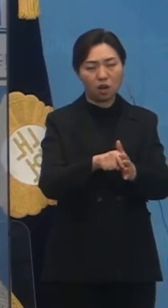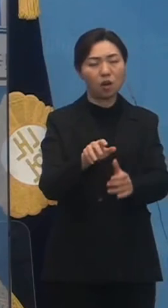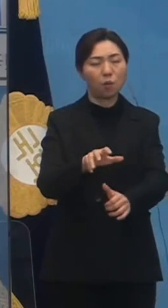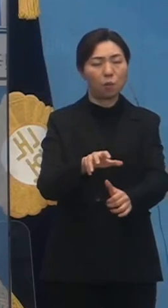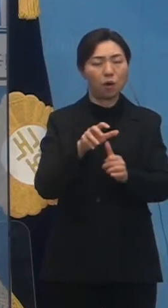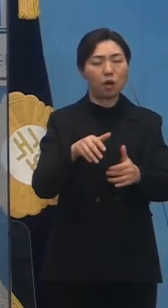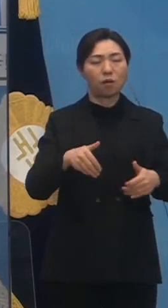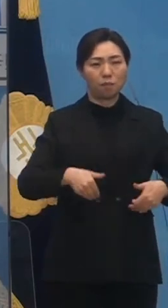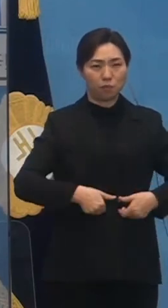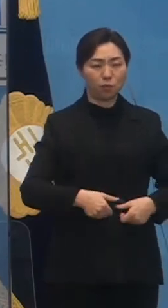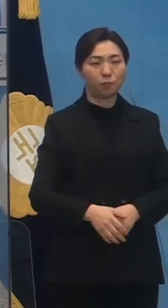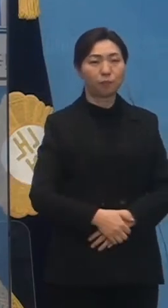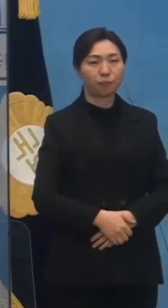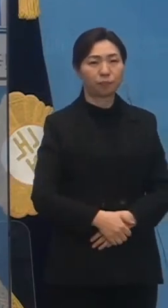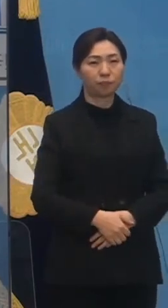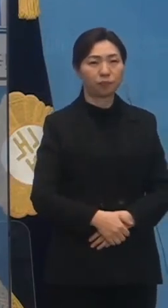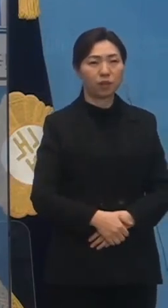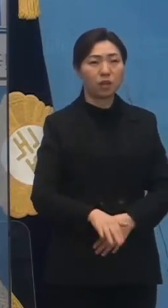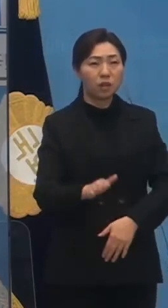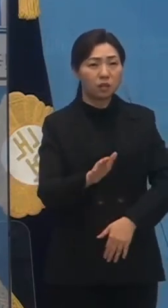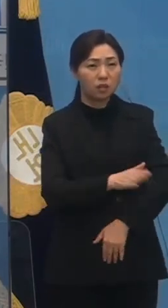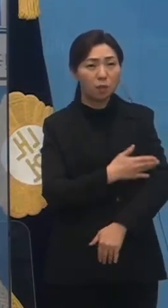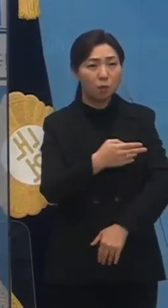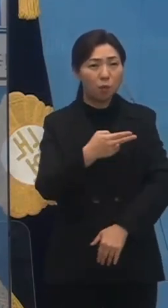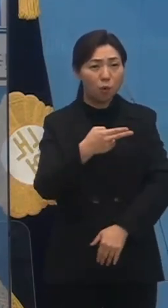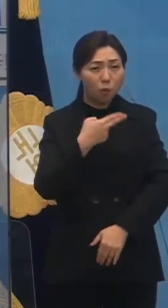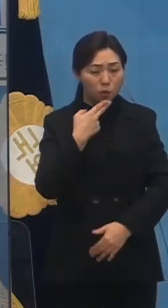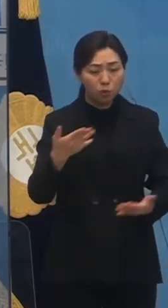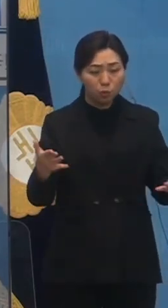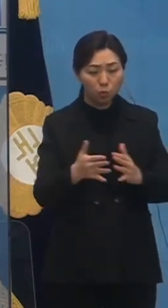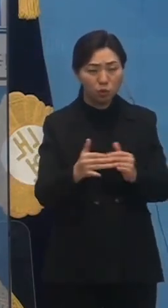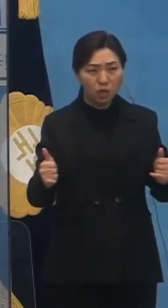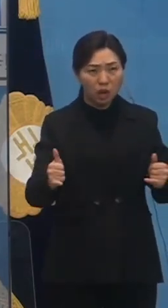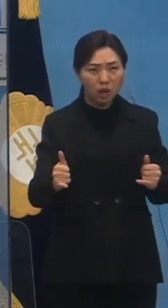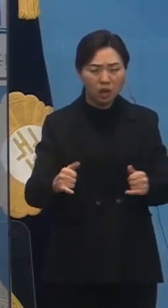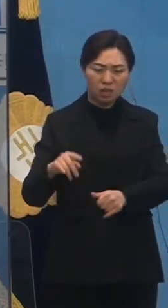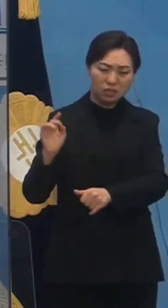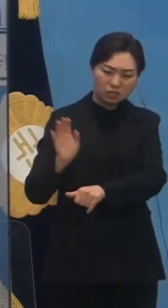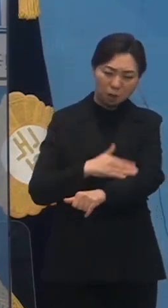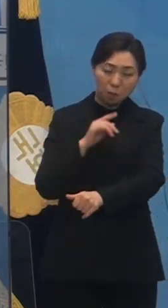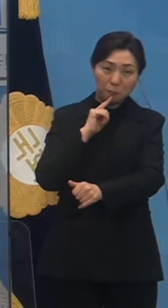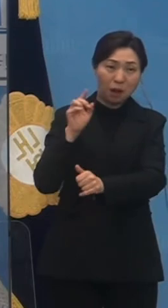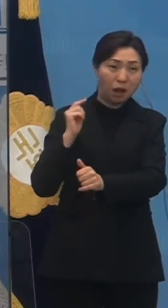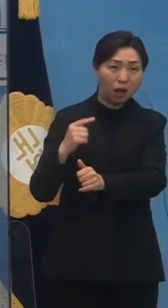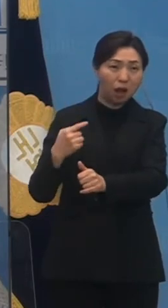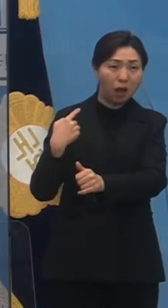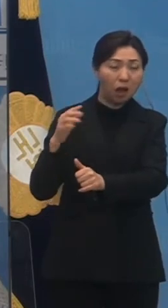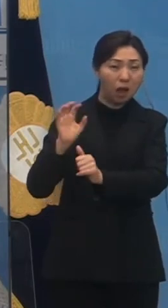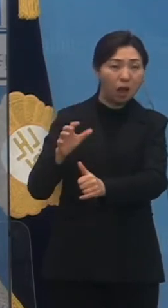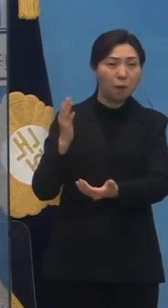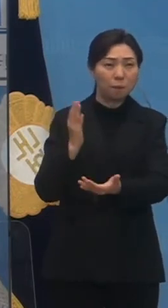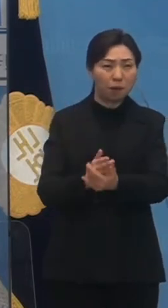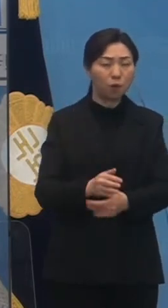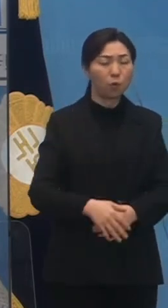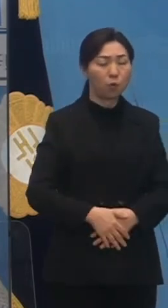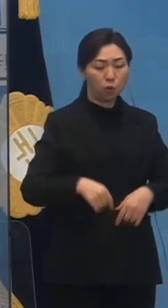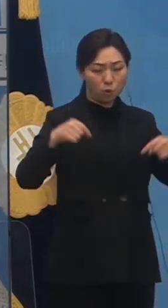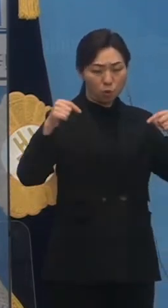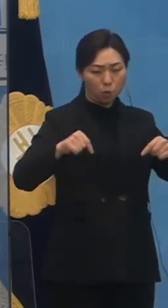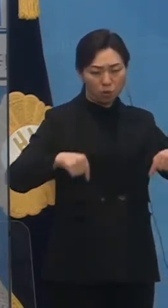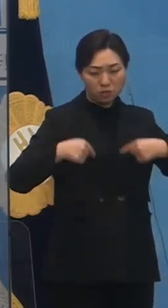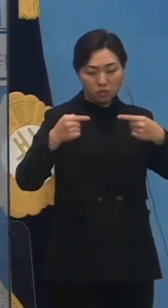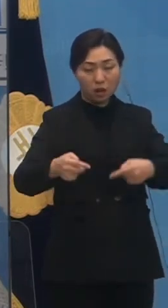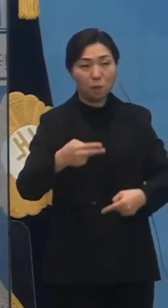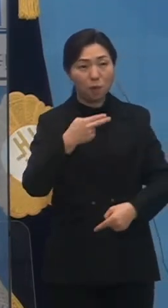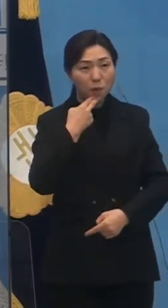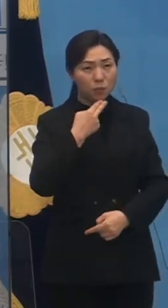여당, 매번 노동자를 탓하지 마시고 사회적 합의 이행과 대화를 완강히 거부하는 CJ대한통운의 책임을